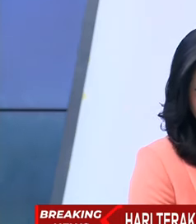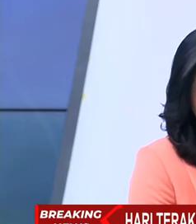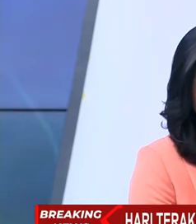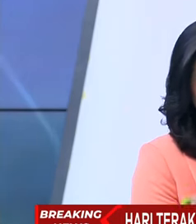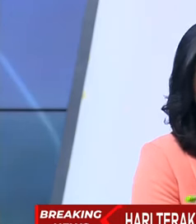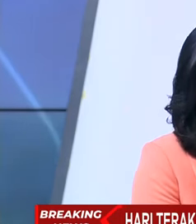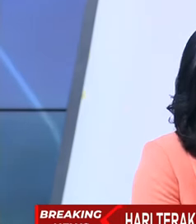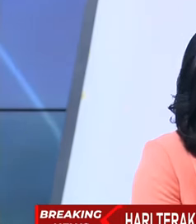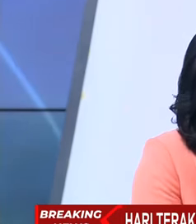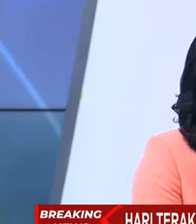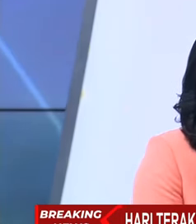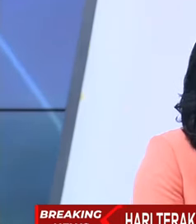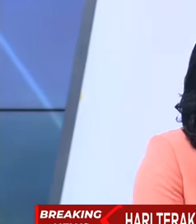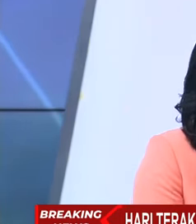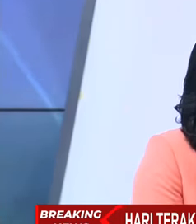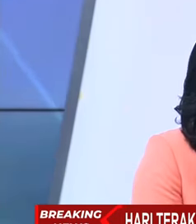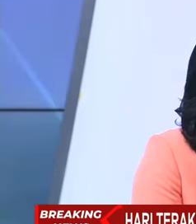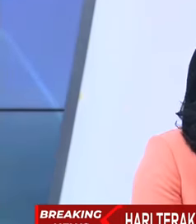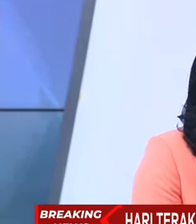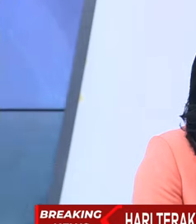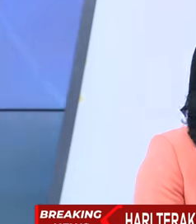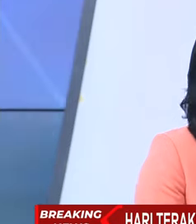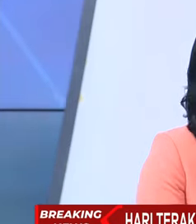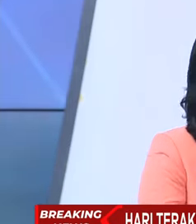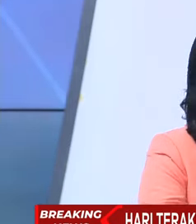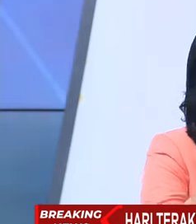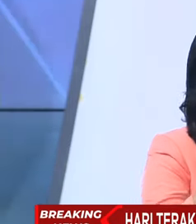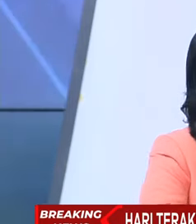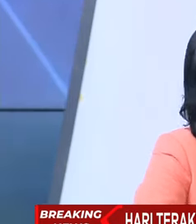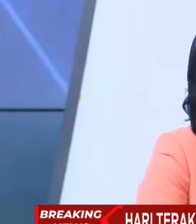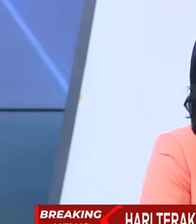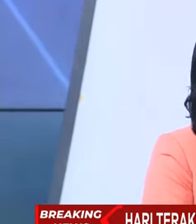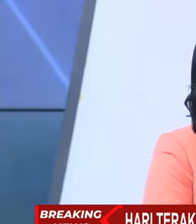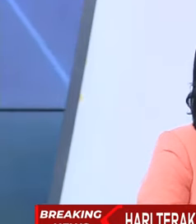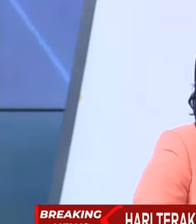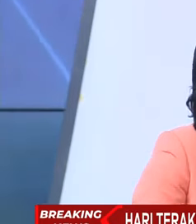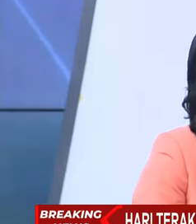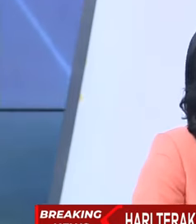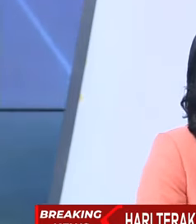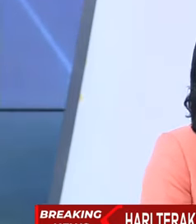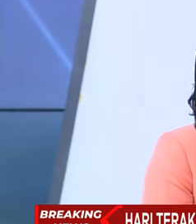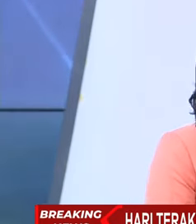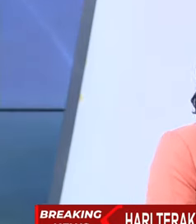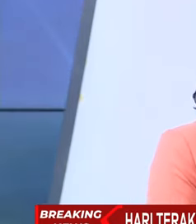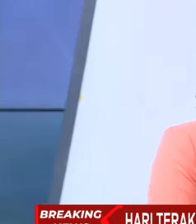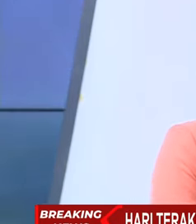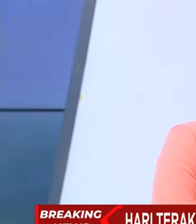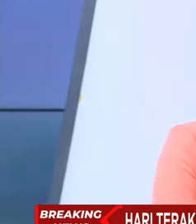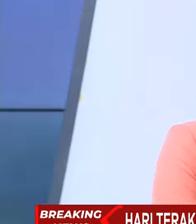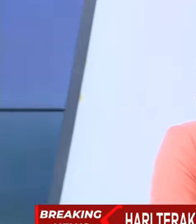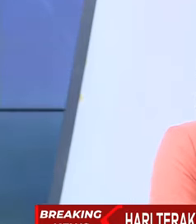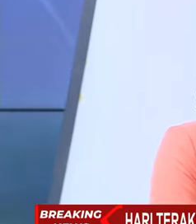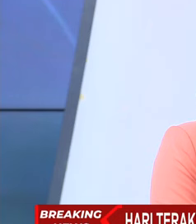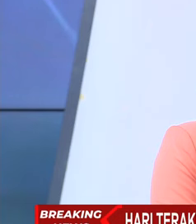suratnyana nah ini eh Wayan coaster target 70% partai banyak yang mendukung bahkan sampai